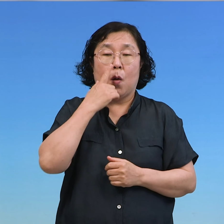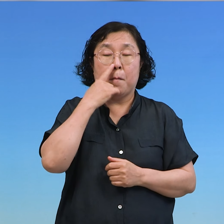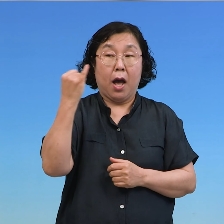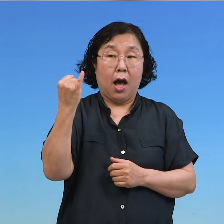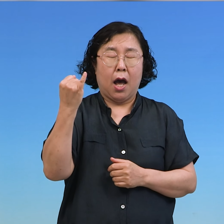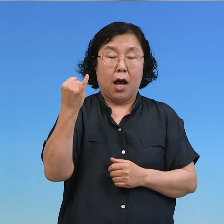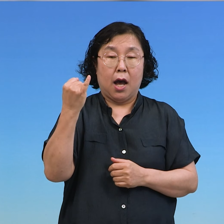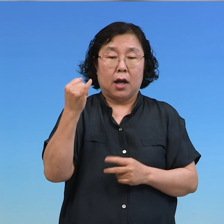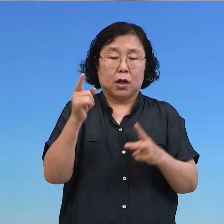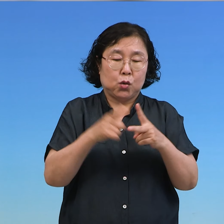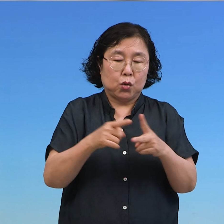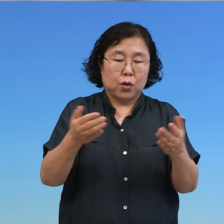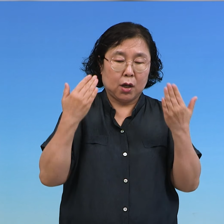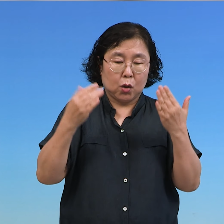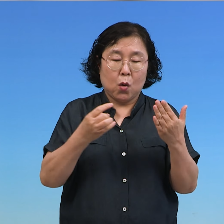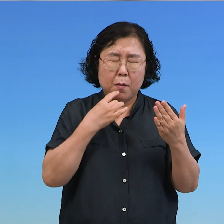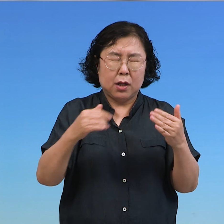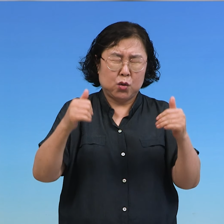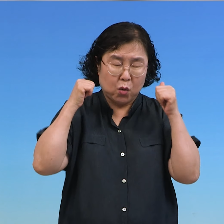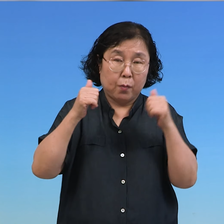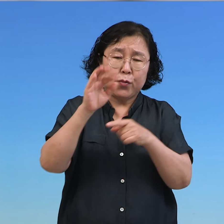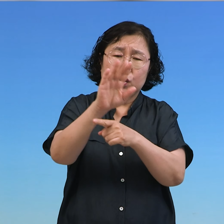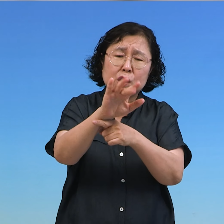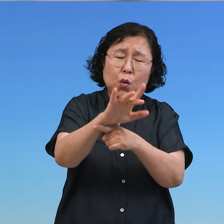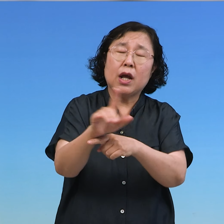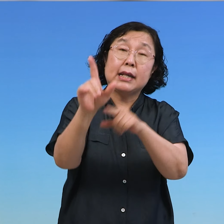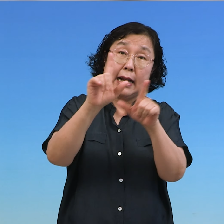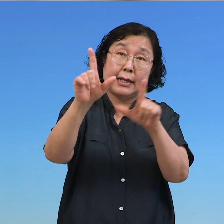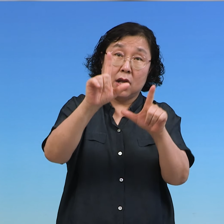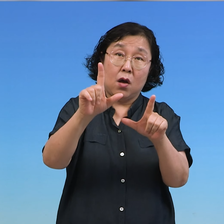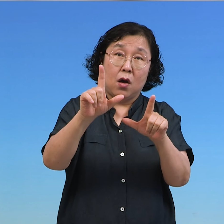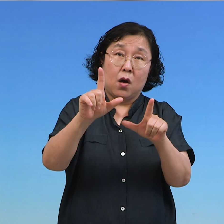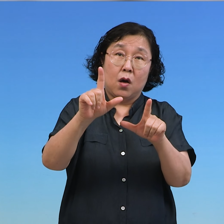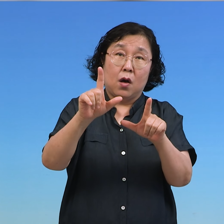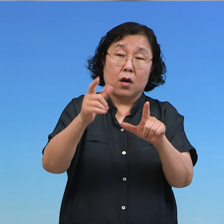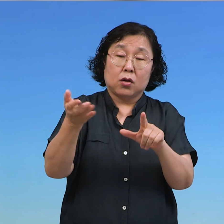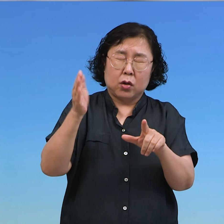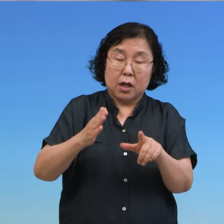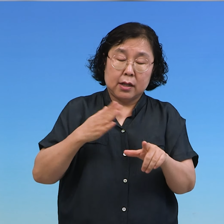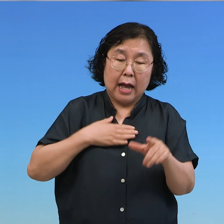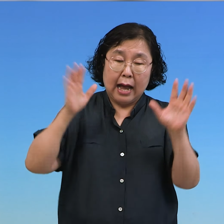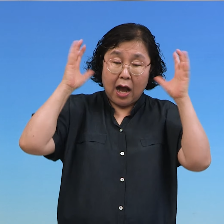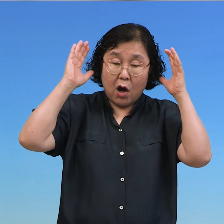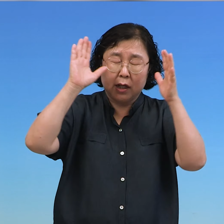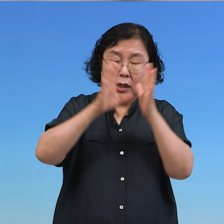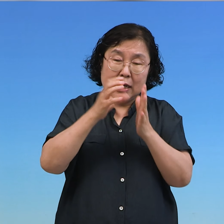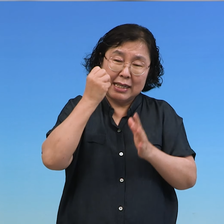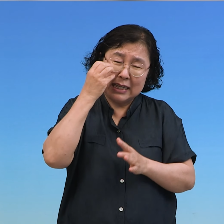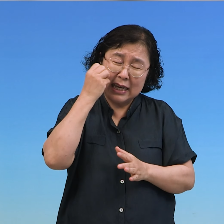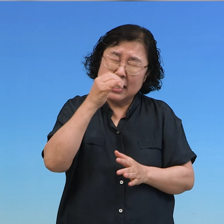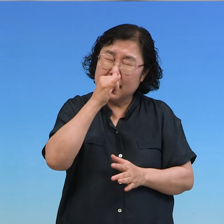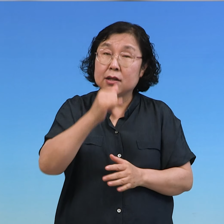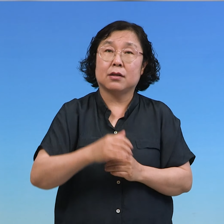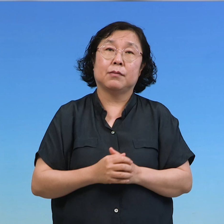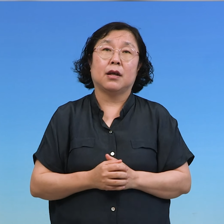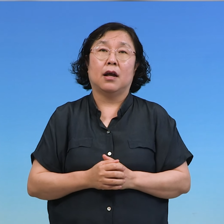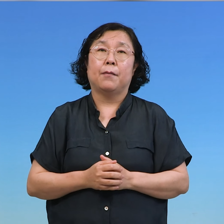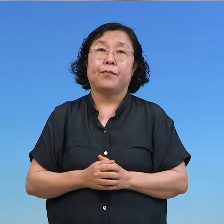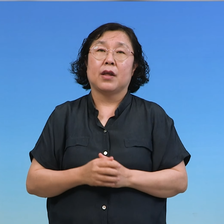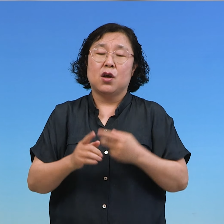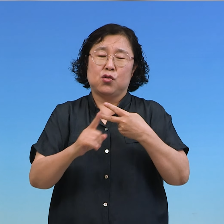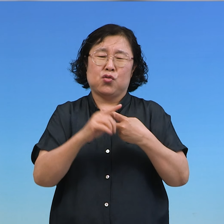나오신 분이잖아요 그 당시에는 다 그랬으니까요 그런데 내가 어릴 때 참 신기한 게 있었어요